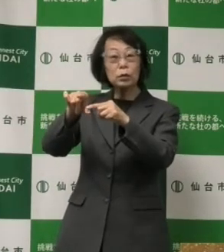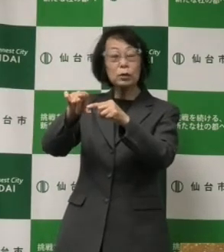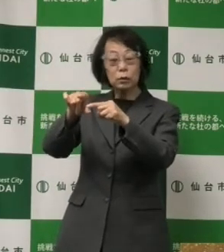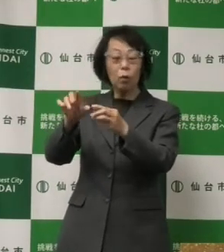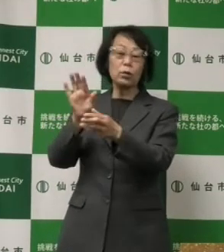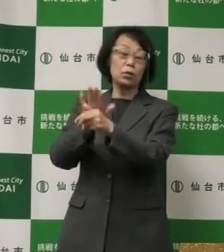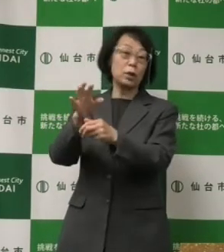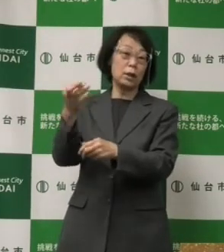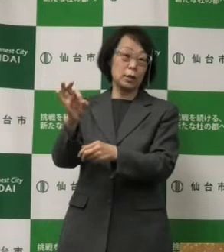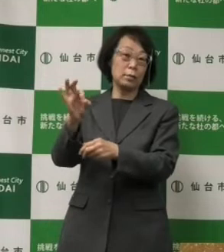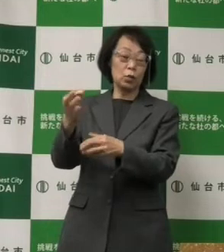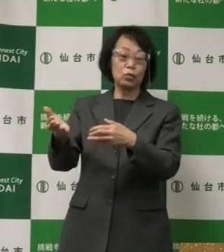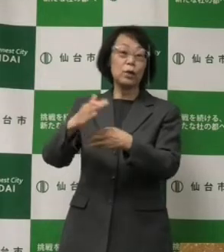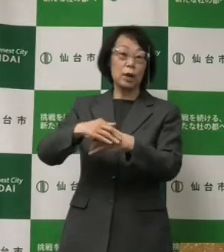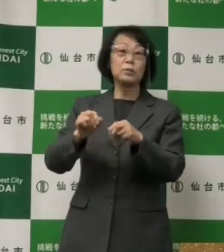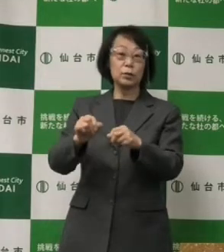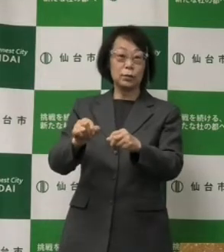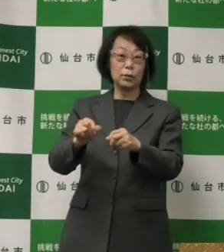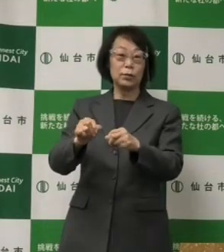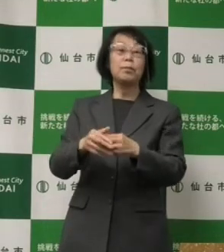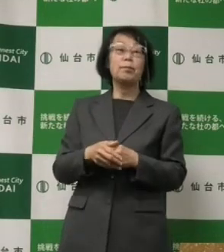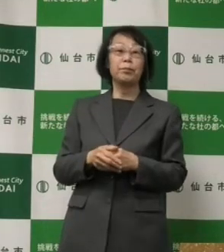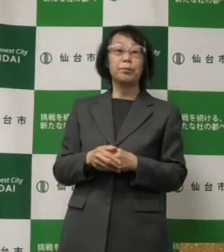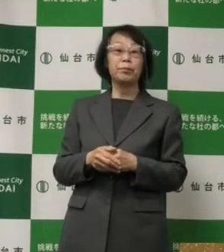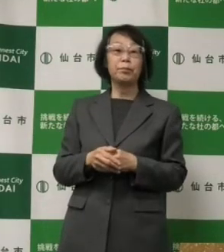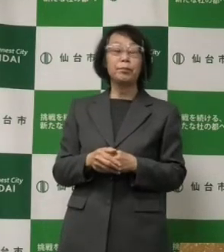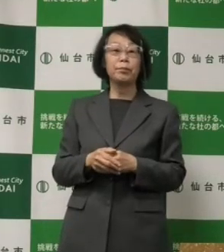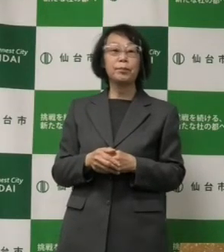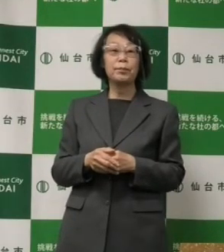助成金等を追加いたします。